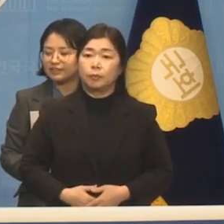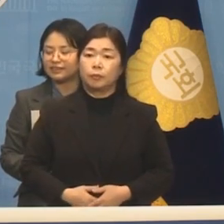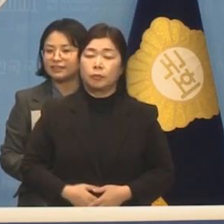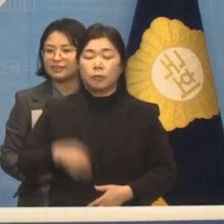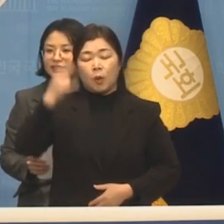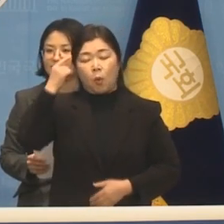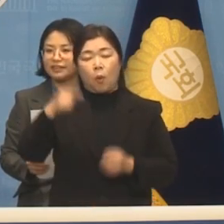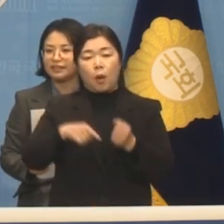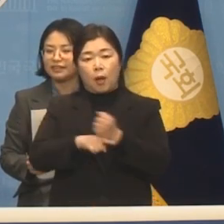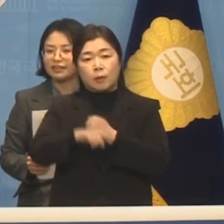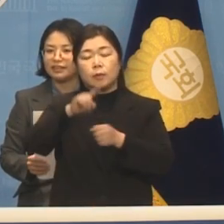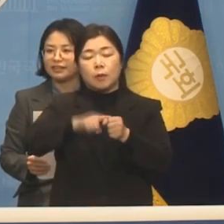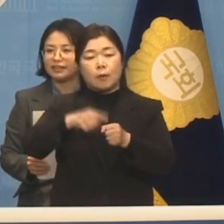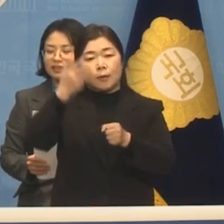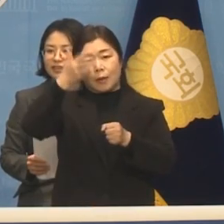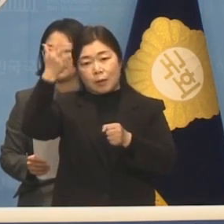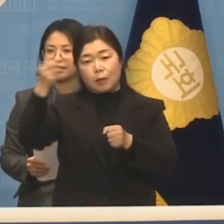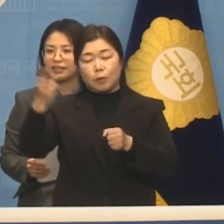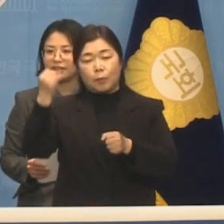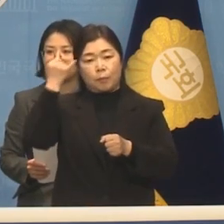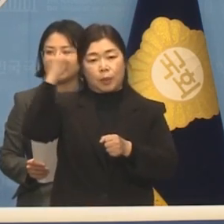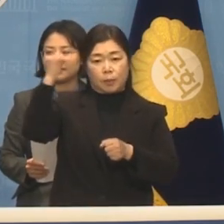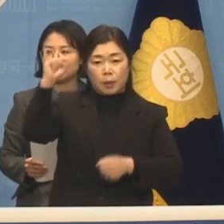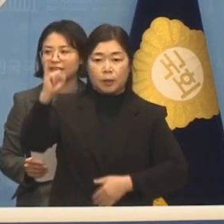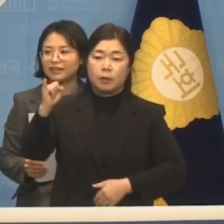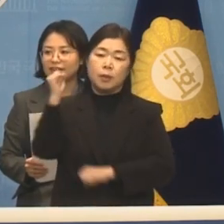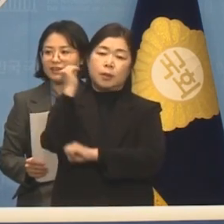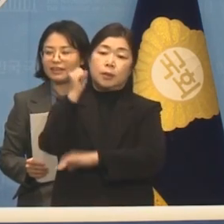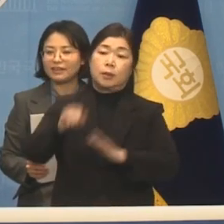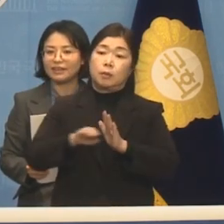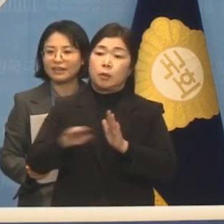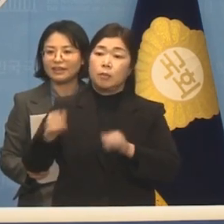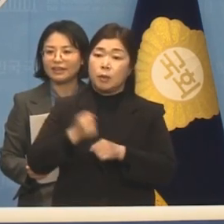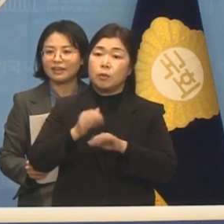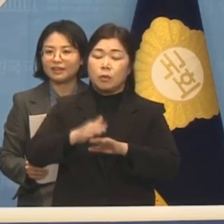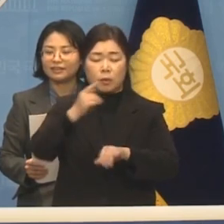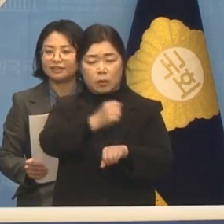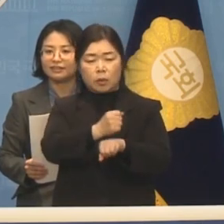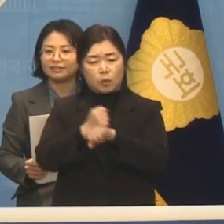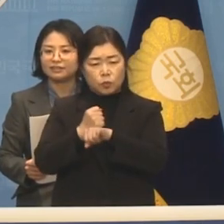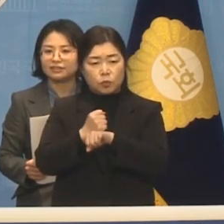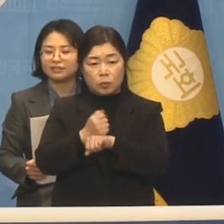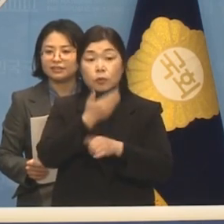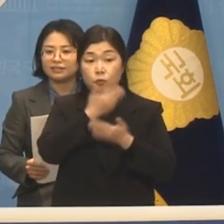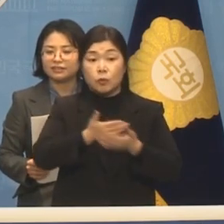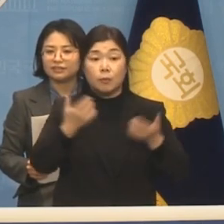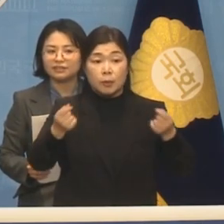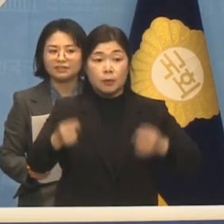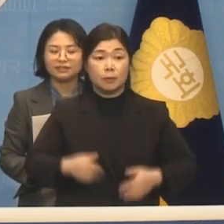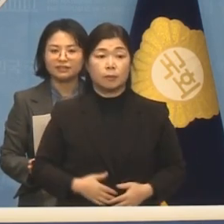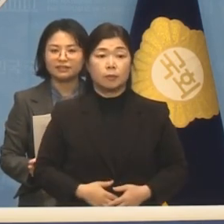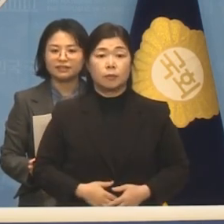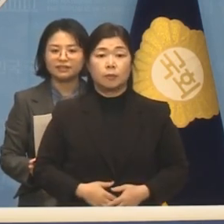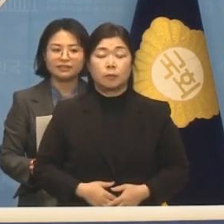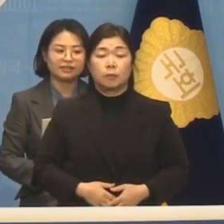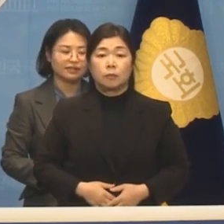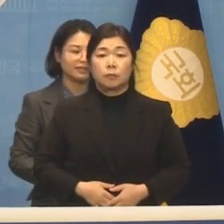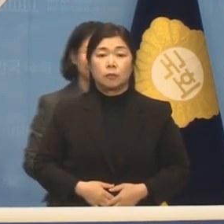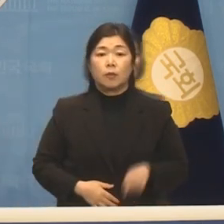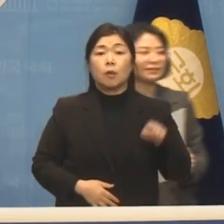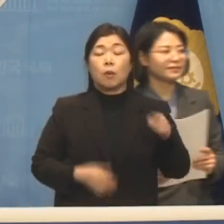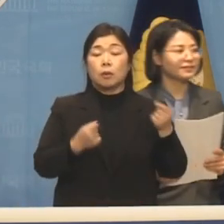과학적 상상력 또 창발성을 기반으로 하는 연구의 요람입니다. 이러한 연구